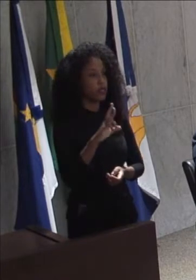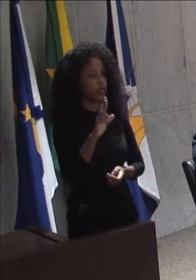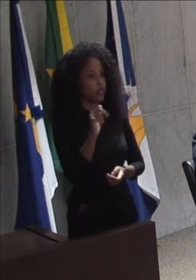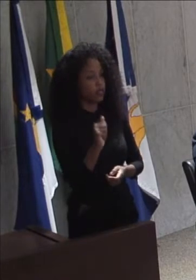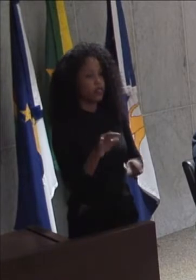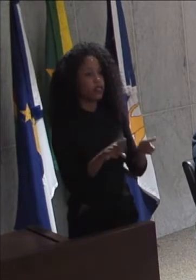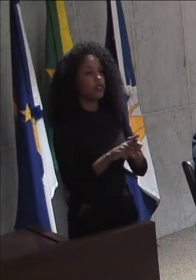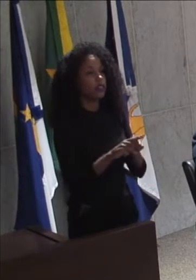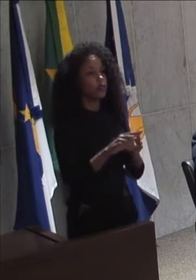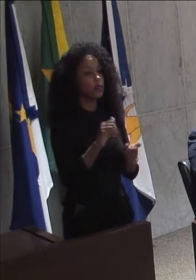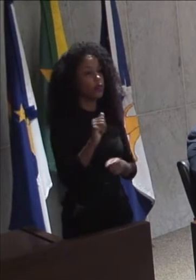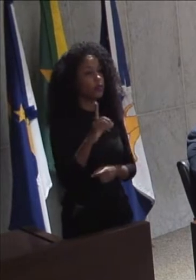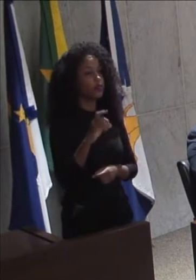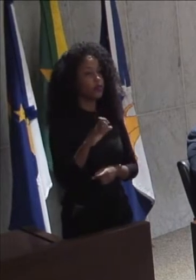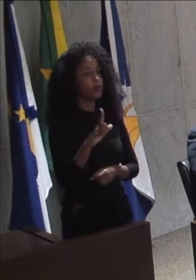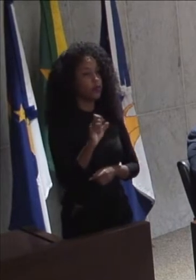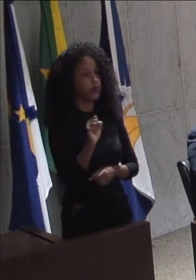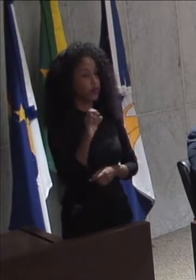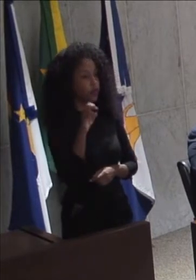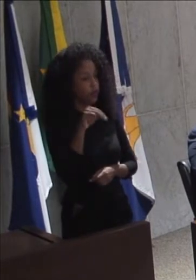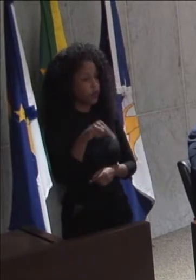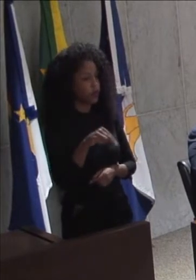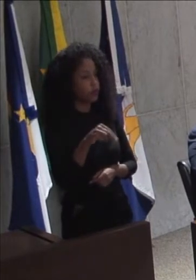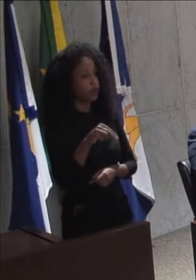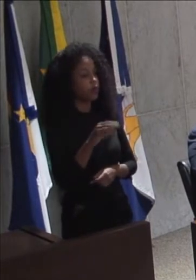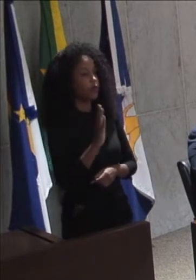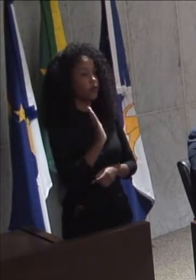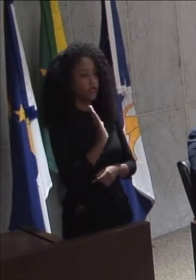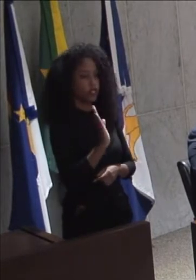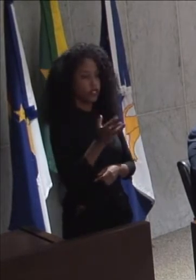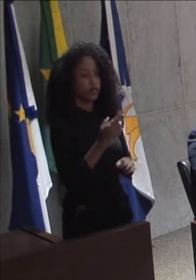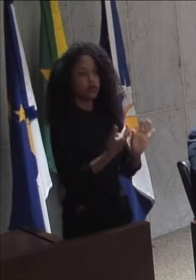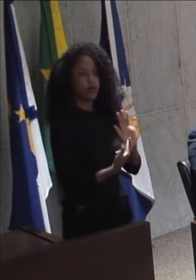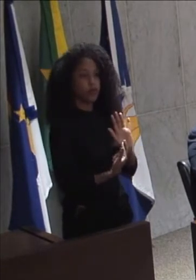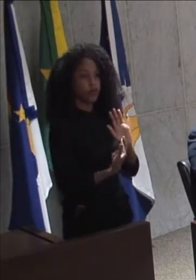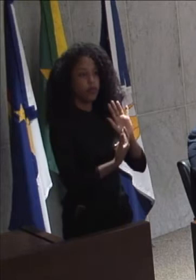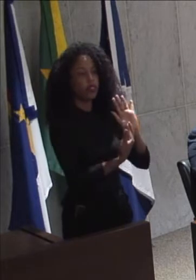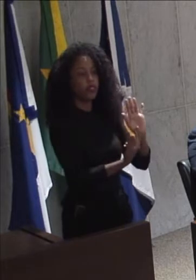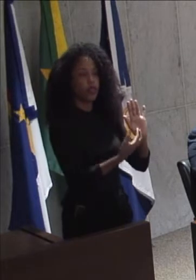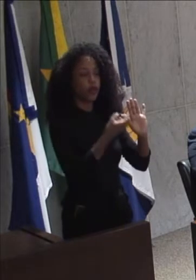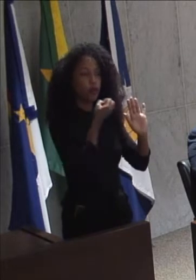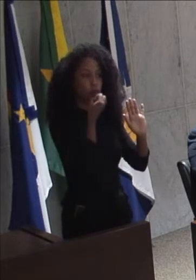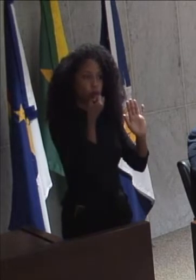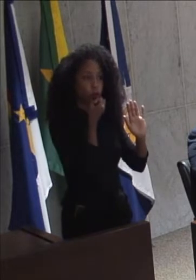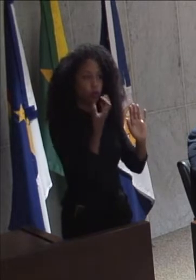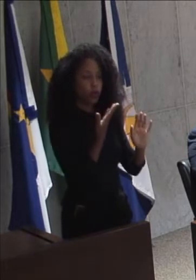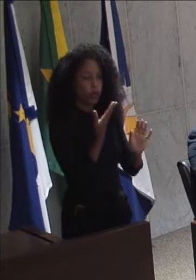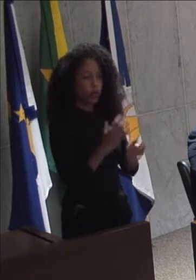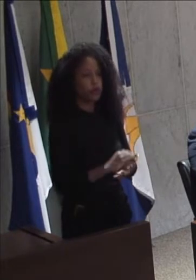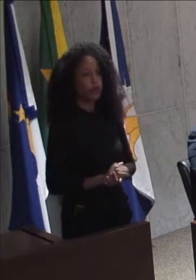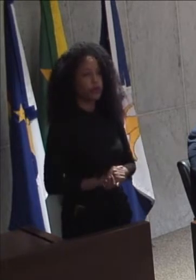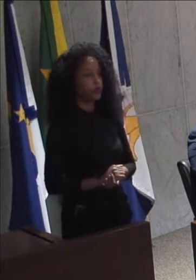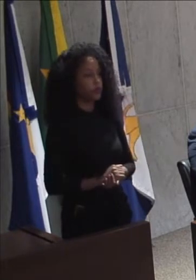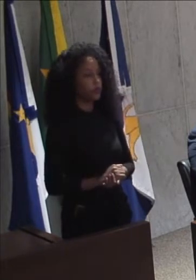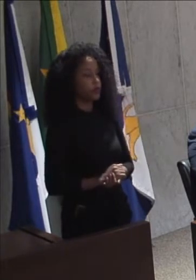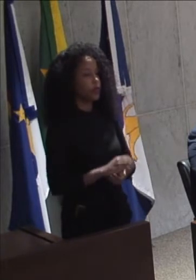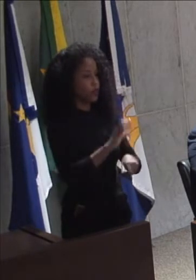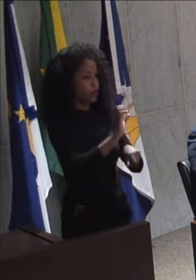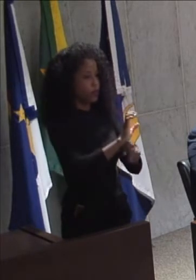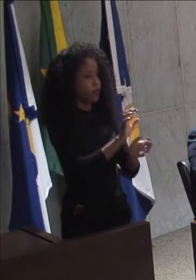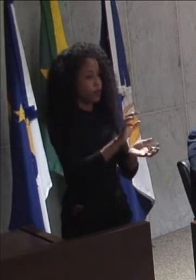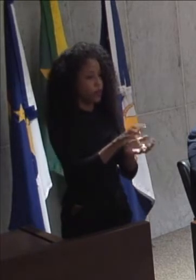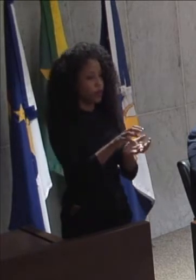companheira Adelso, que já está me representando muito bem o nosso estado